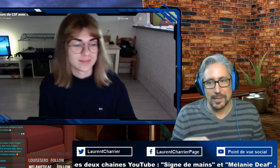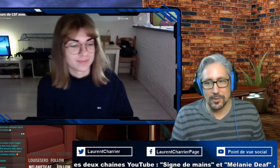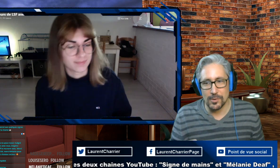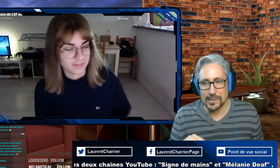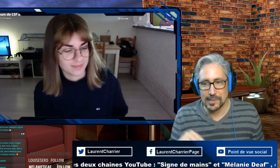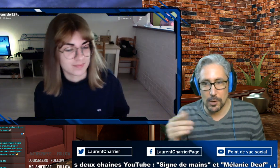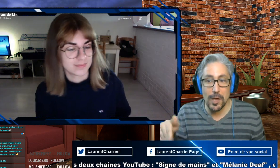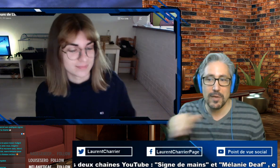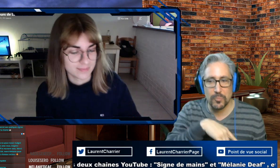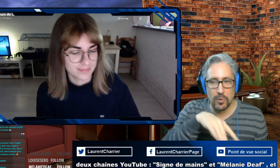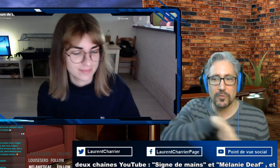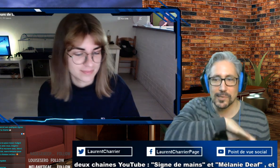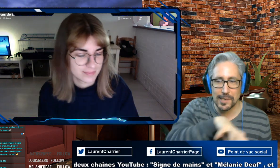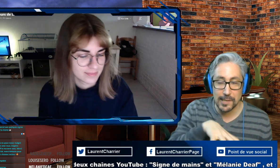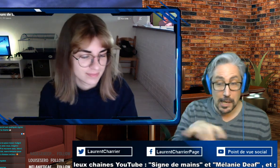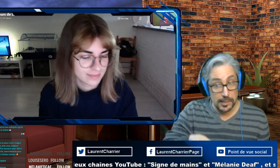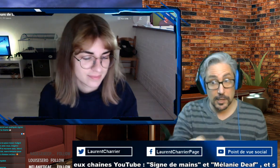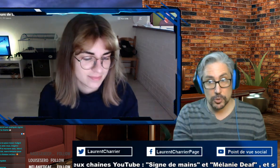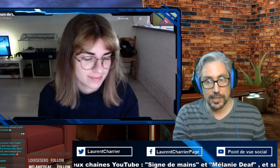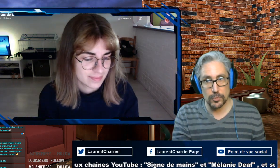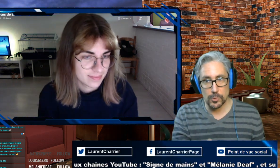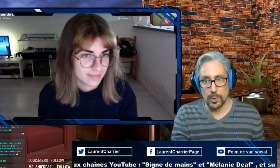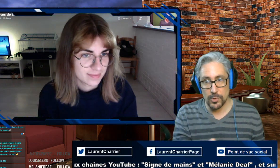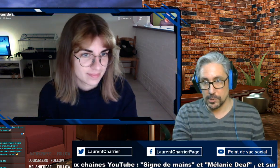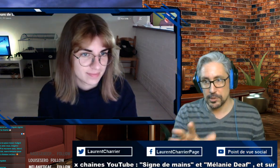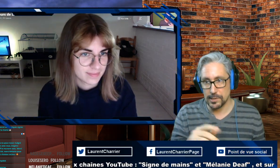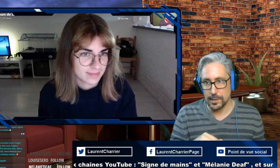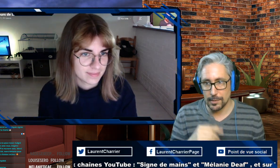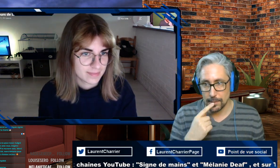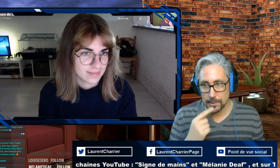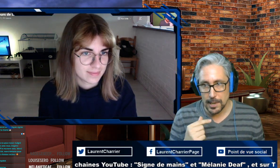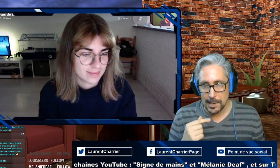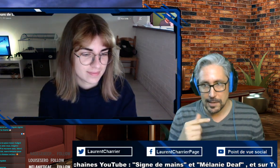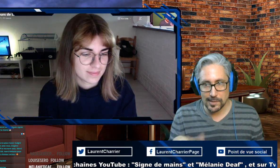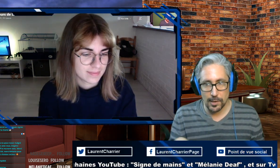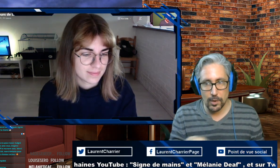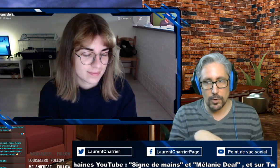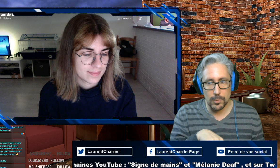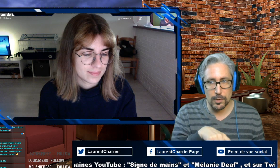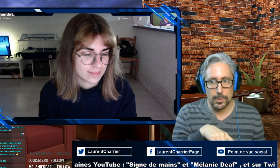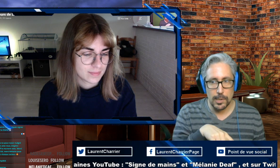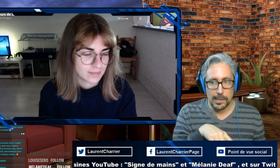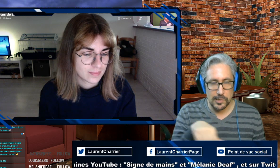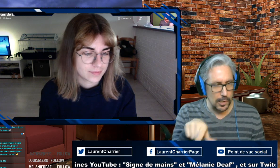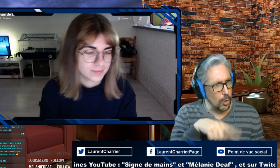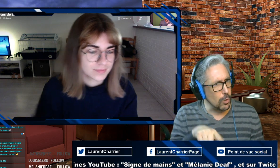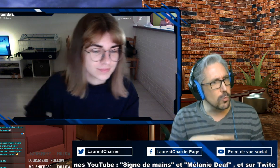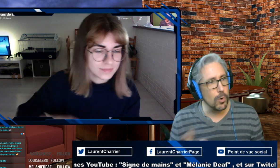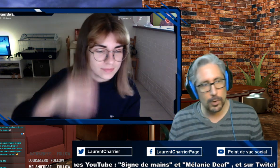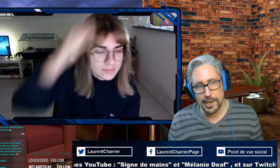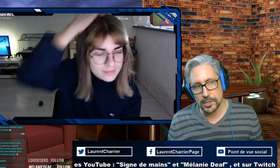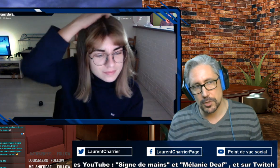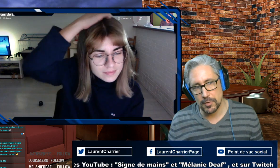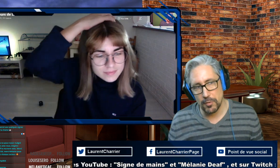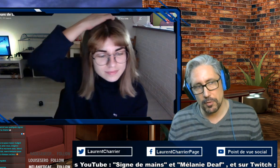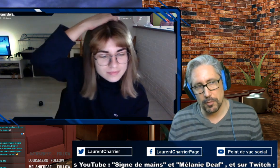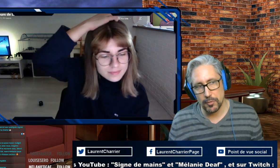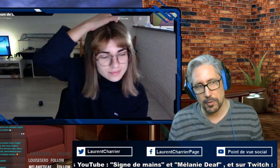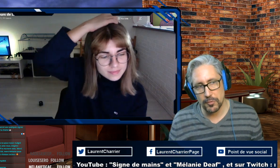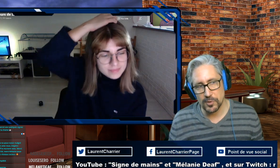LFPC maintenant, parce qu'il y a le F pour française. Ça a changé il y a 2 ans. Hein. Moi aussi je disais. Et c'est langue ou